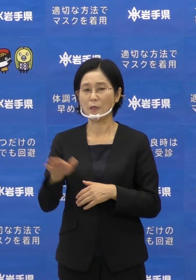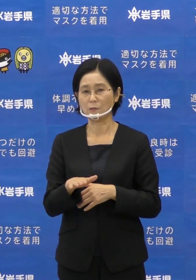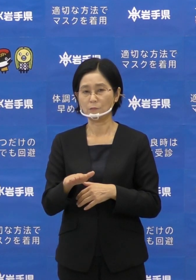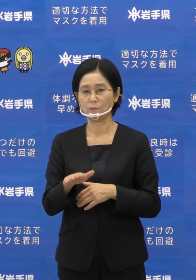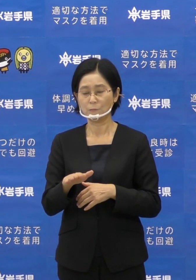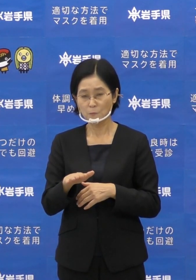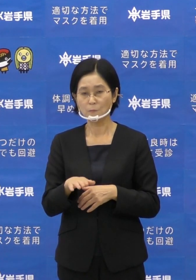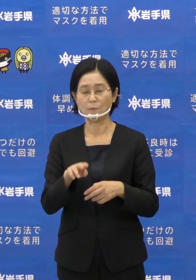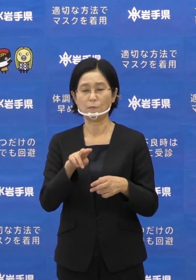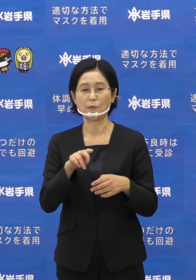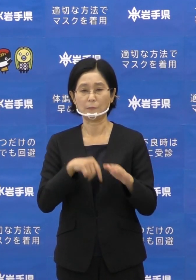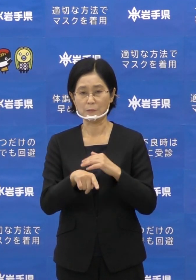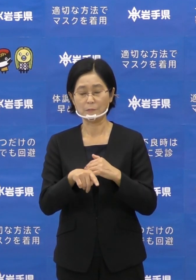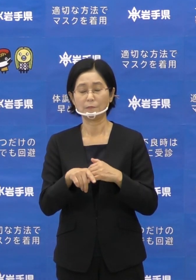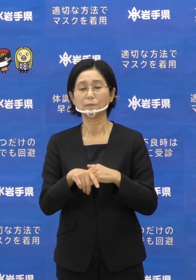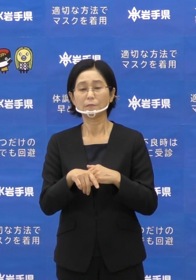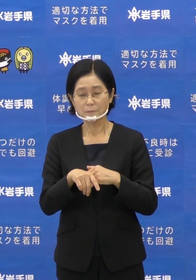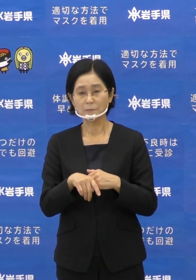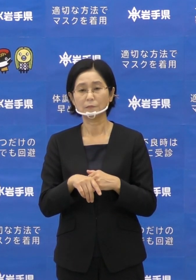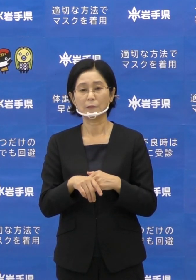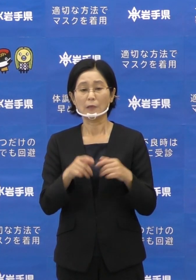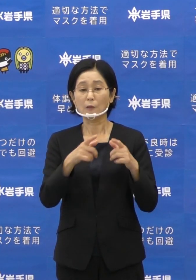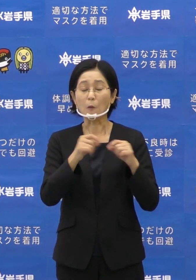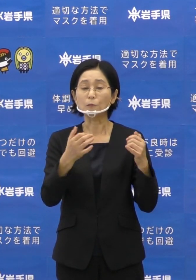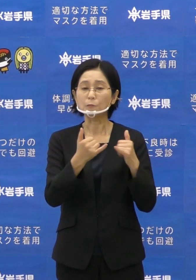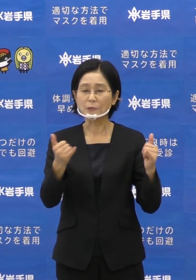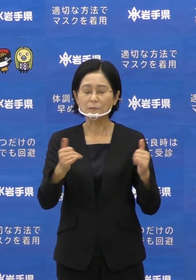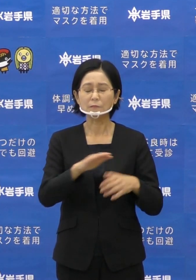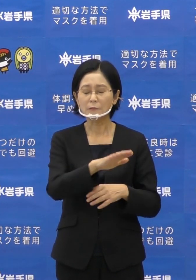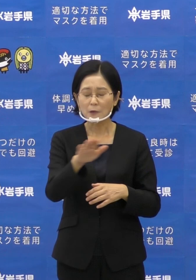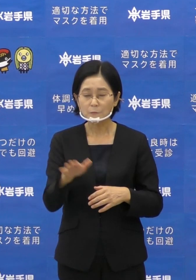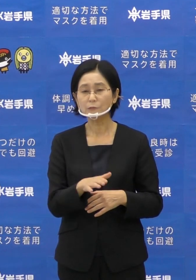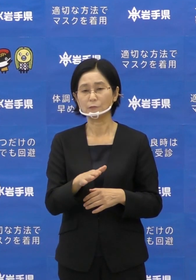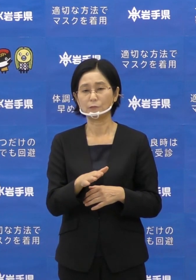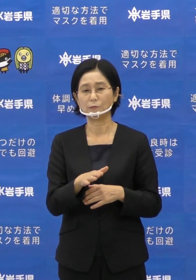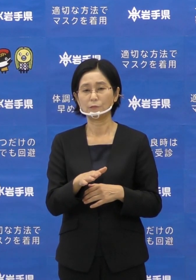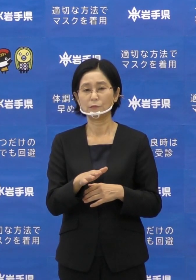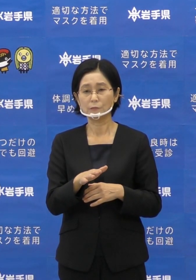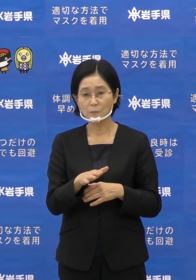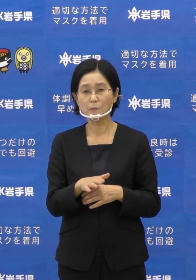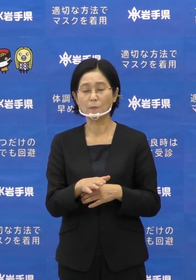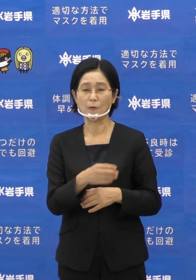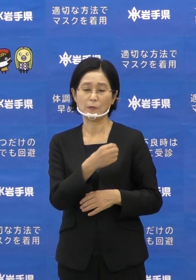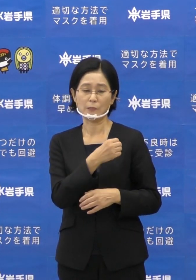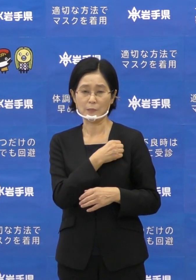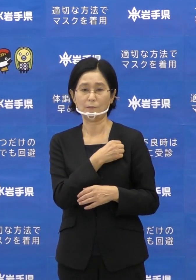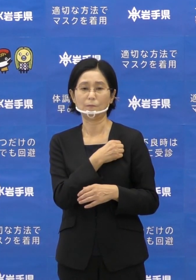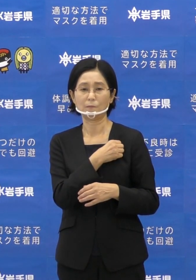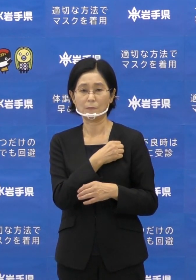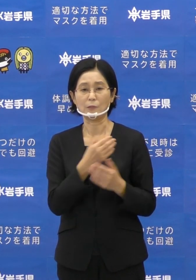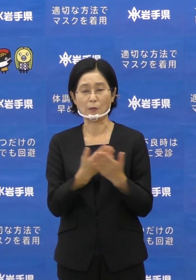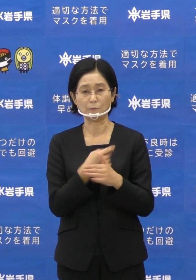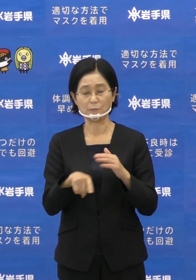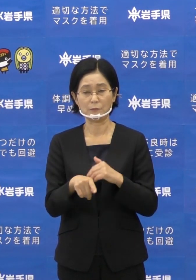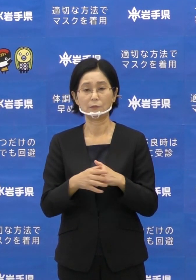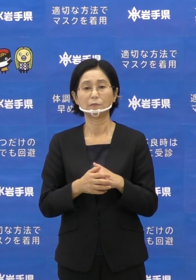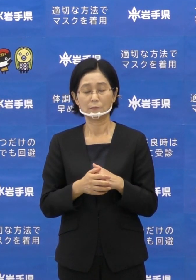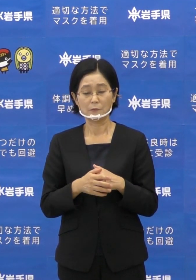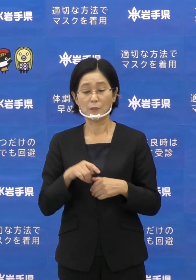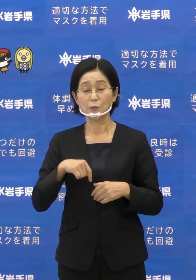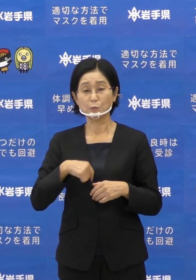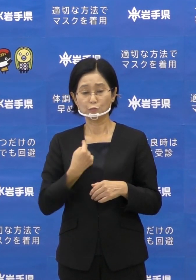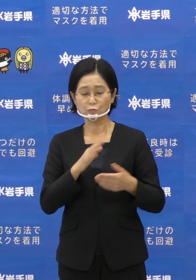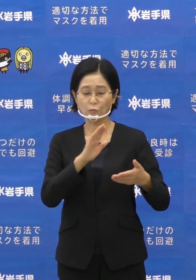全国民のものであります。そういう意味での、後継とかそういうのはないんですけれ